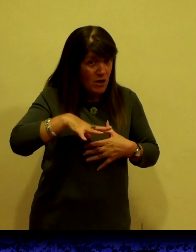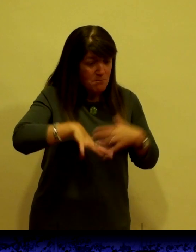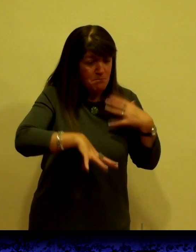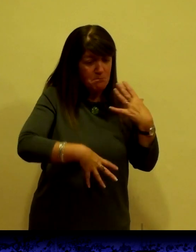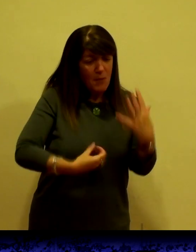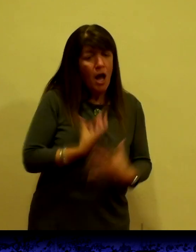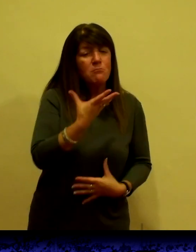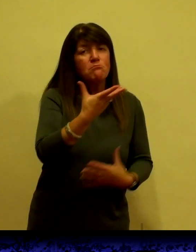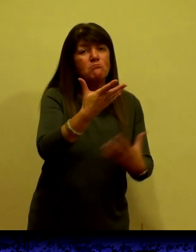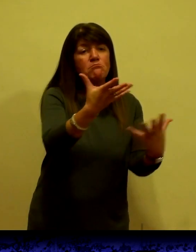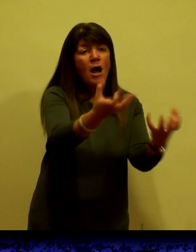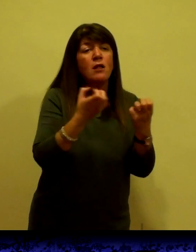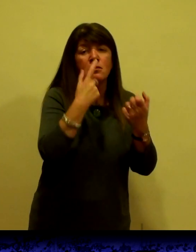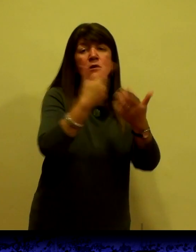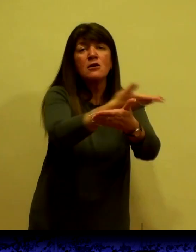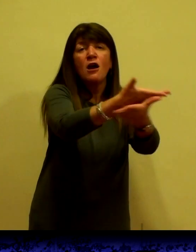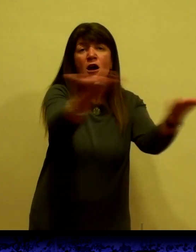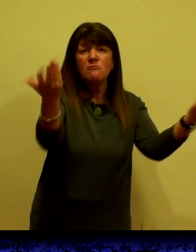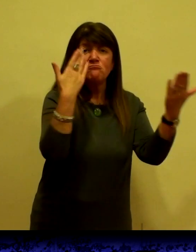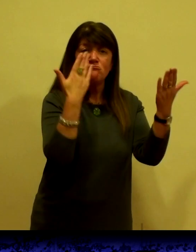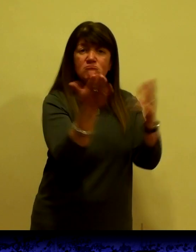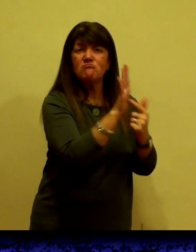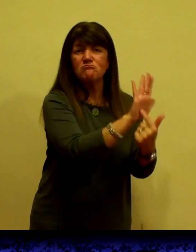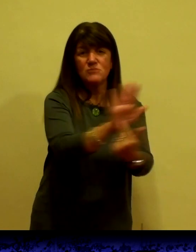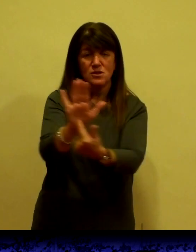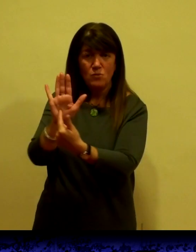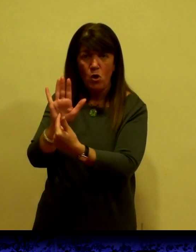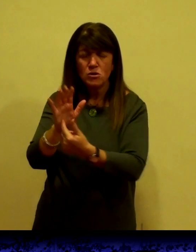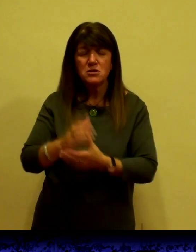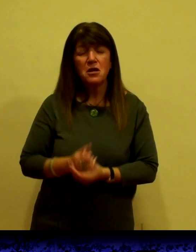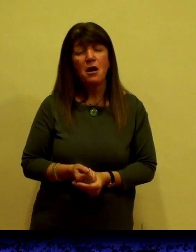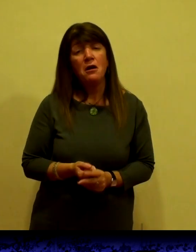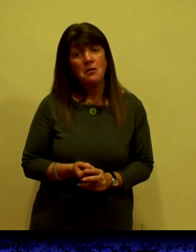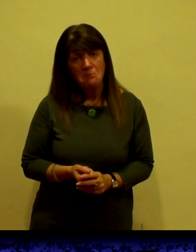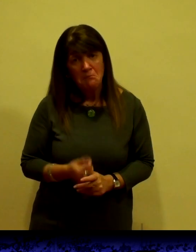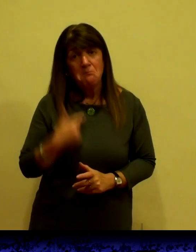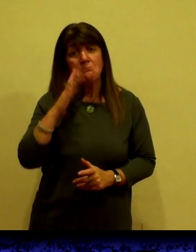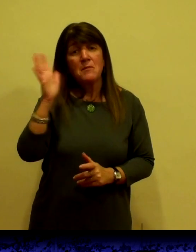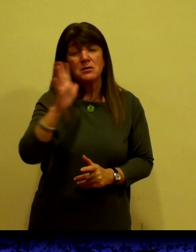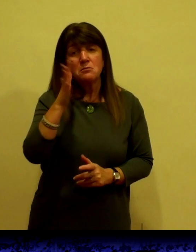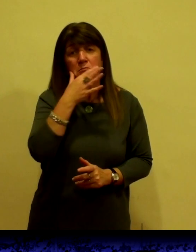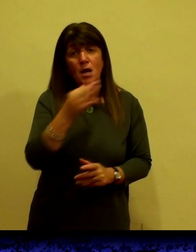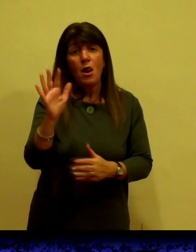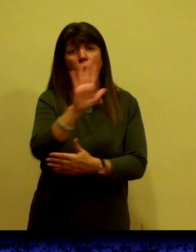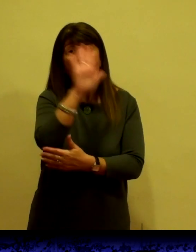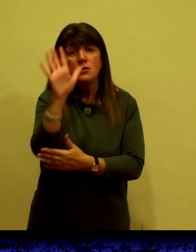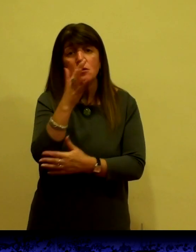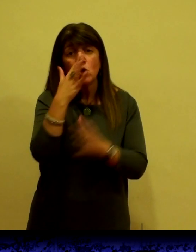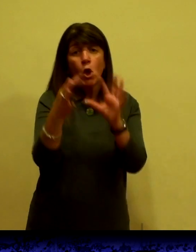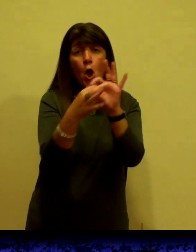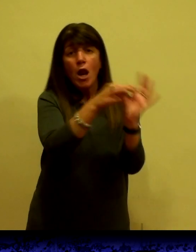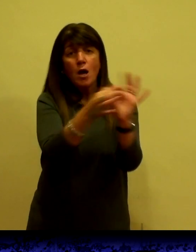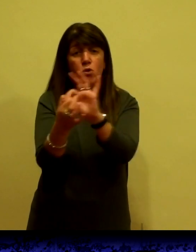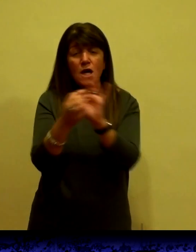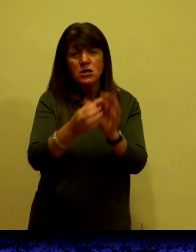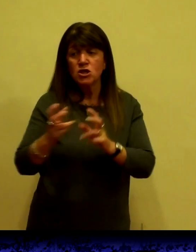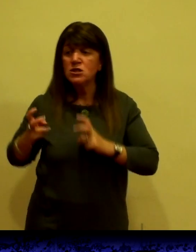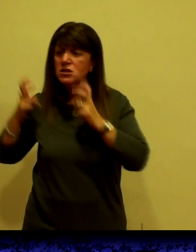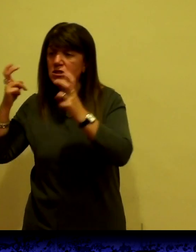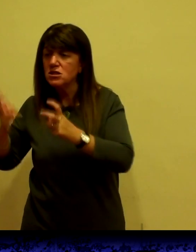in qualche maniera. Sembra un bel esempio di collaborazione, sinergia vera e propria che funziona e porta